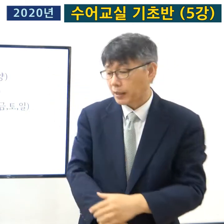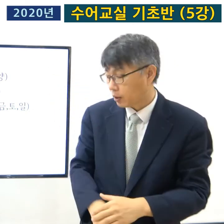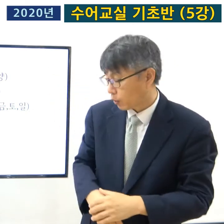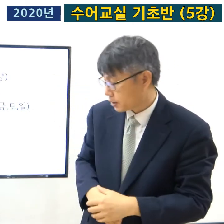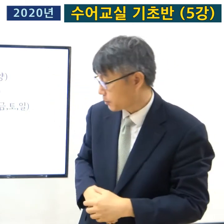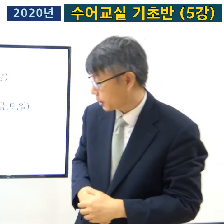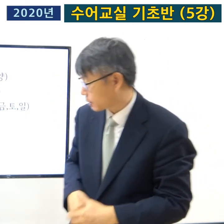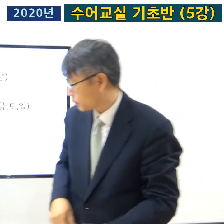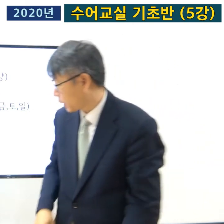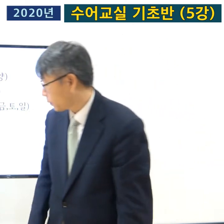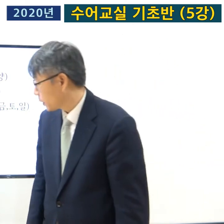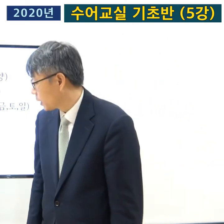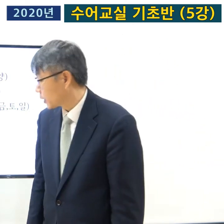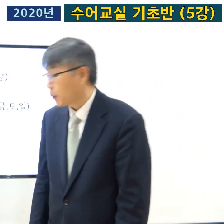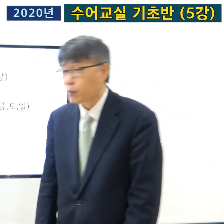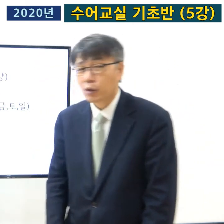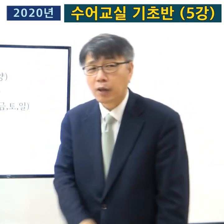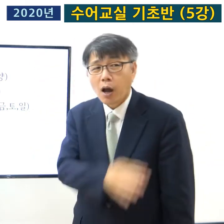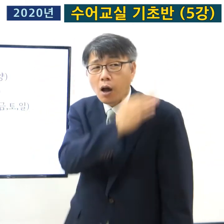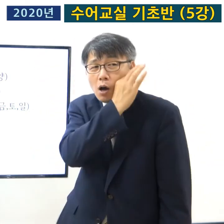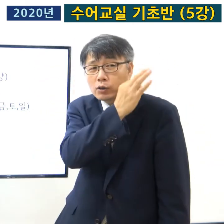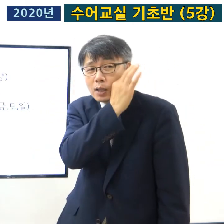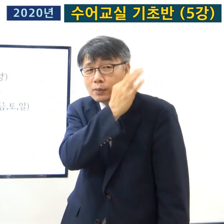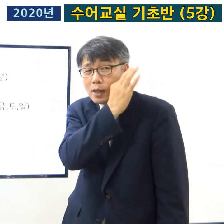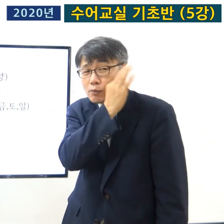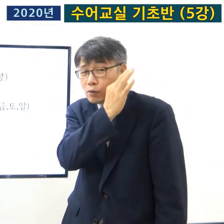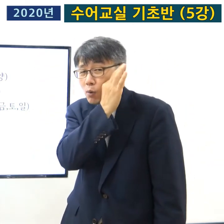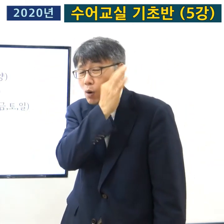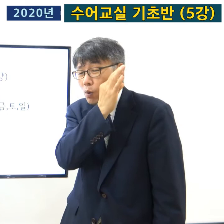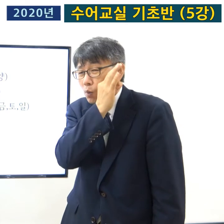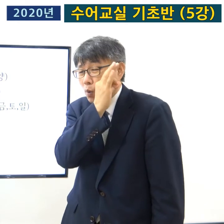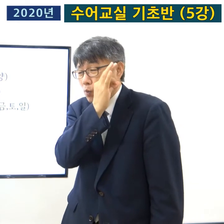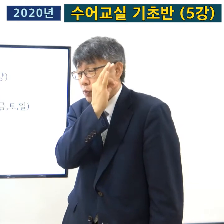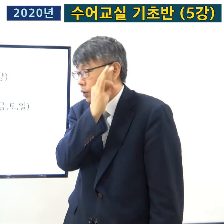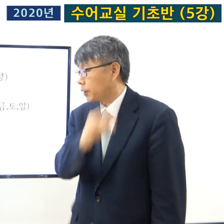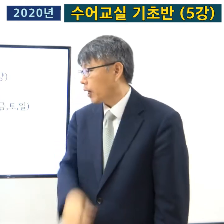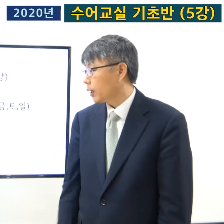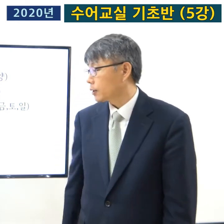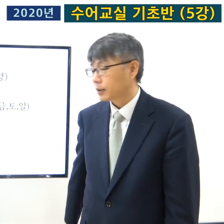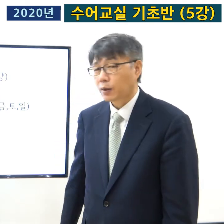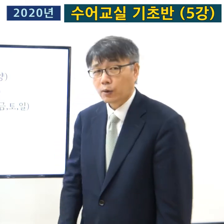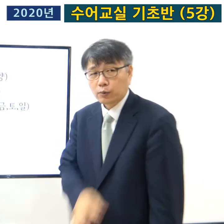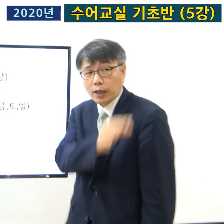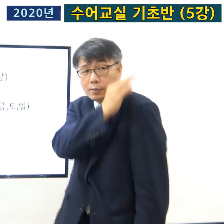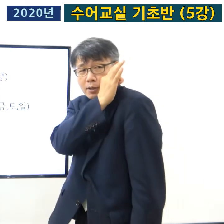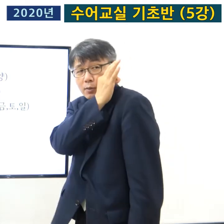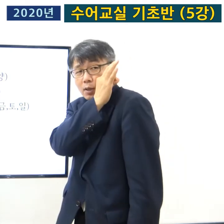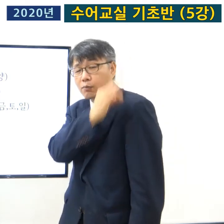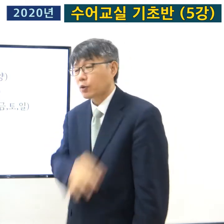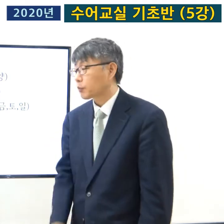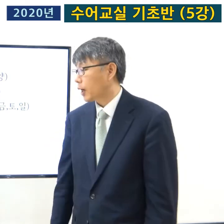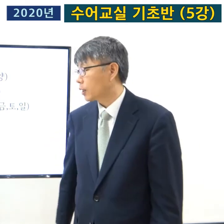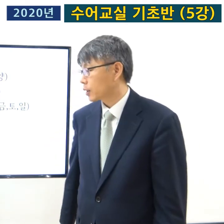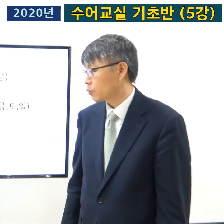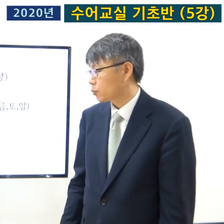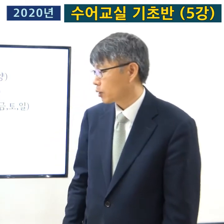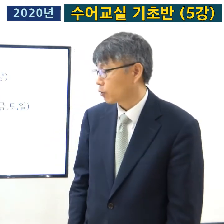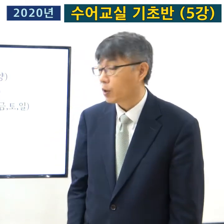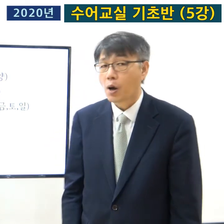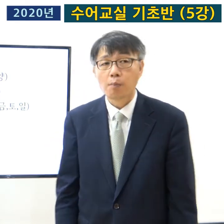반대로 하시면 되겠습니다. 그다음 부끄럽다. 어우 창피해 부끄러워. 오 부끄럽다. 네, 좀 가리면서 이렇게 부끄럽다 이렇게 해주시면 되고요.